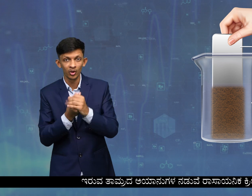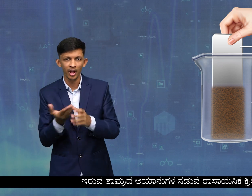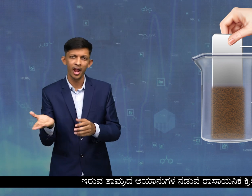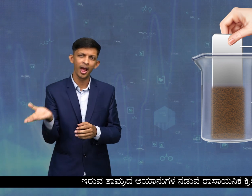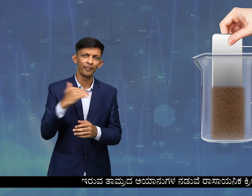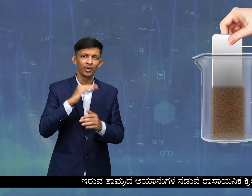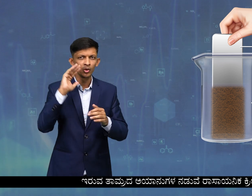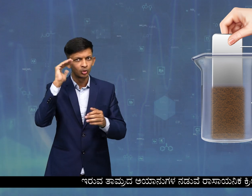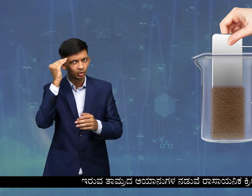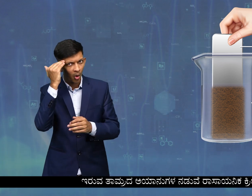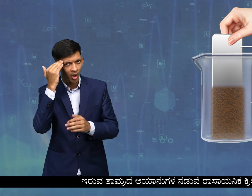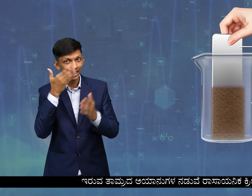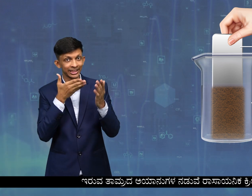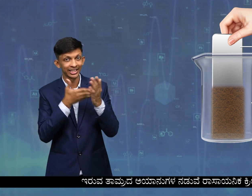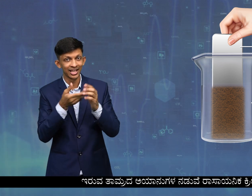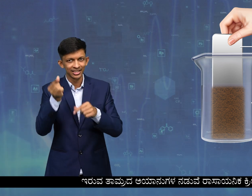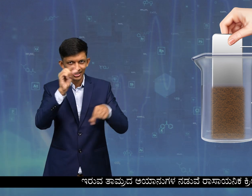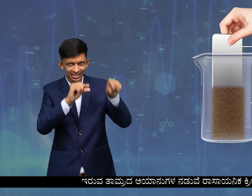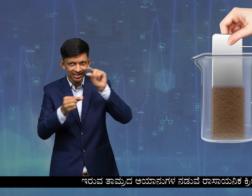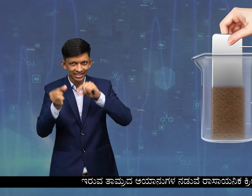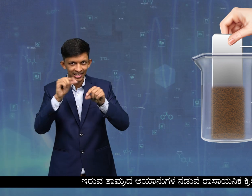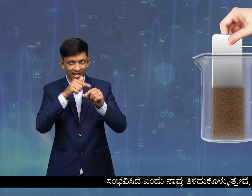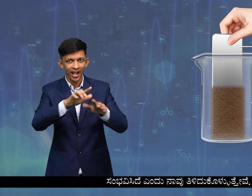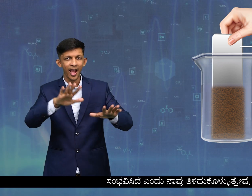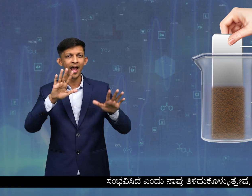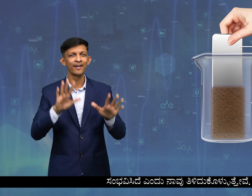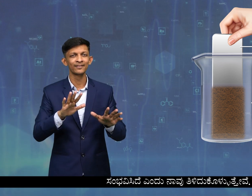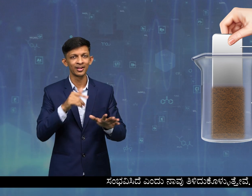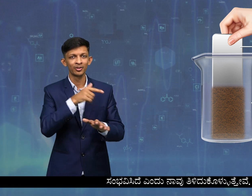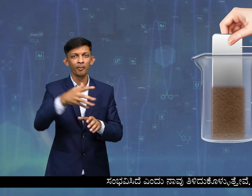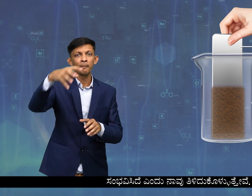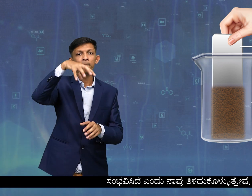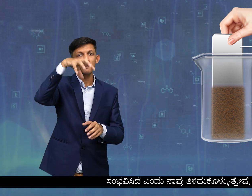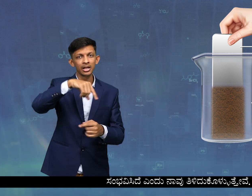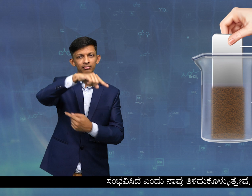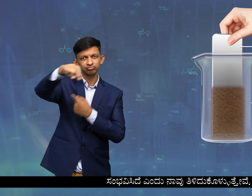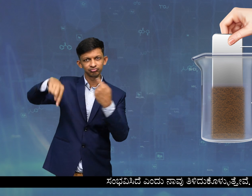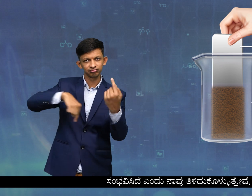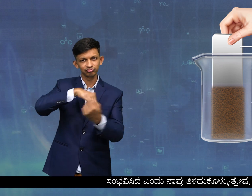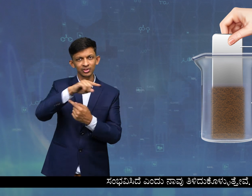ತಾಮ್ರದ ಅಯಾನುಗಳ ನಡುವೆ ರಾಸಾಯನಿಕ ಕ್ರಿಯೆಯು ಸಂಭವಿಸಿದೆ ಎಂದು ನಾವು ತಿಳಿದುಕೊಳ್ಳುತ್ತೇವೆ.